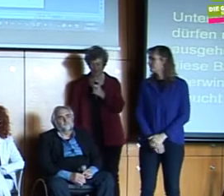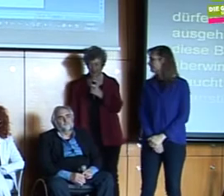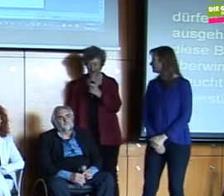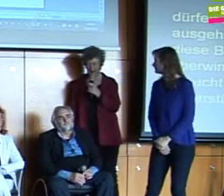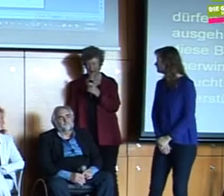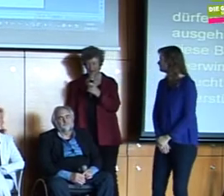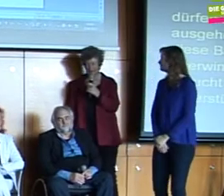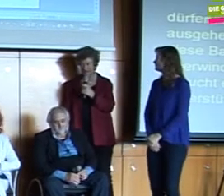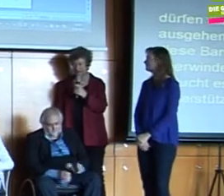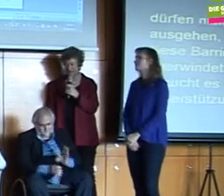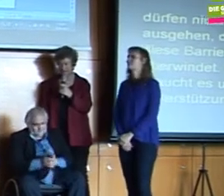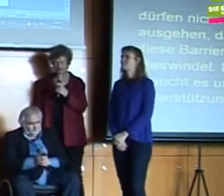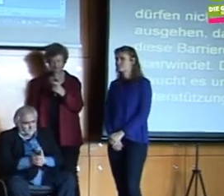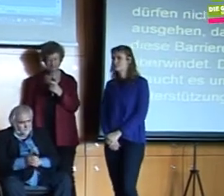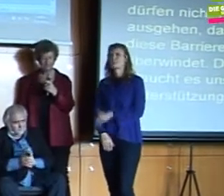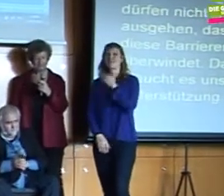Ja, vielen Dank.